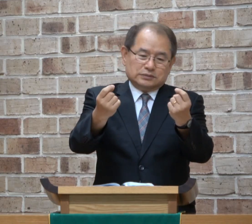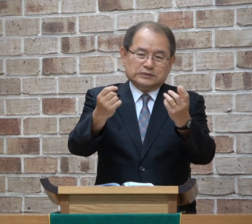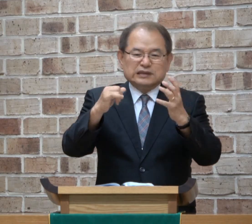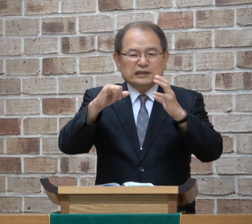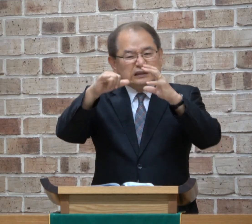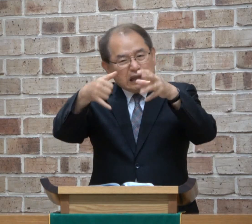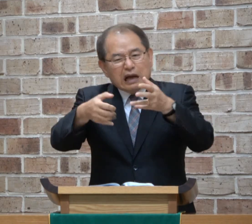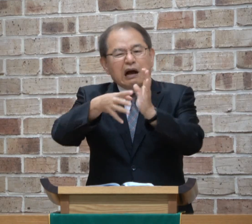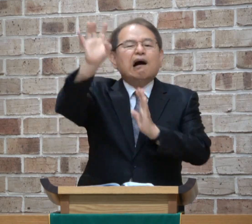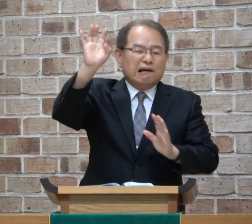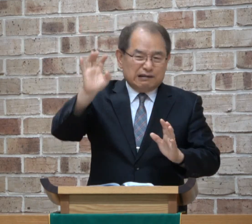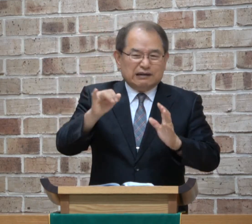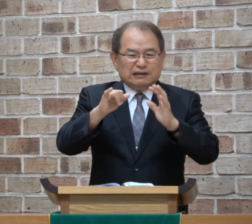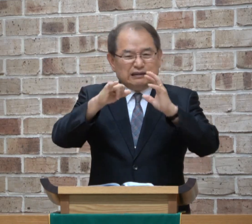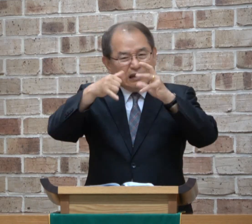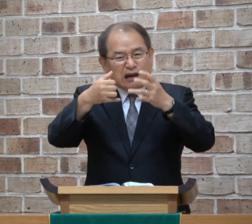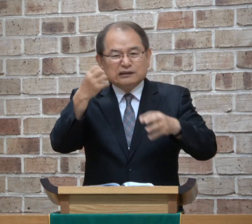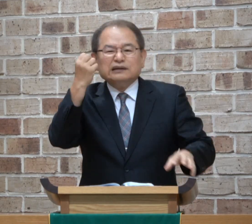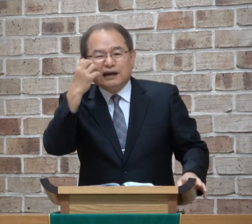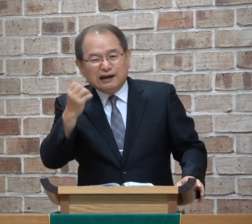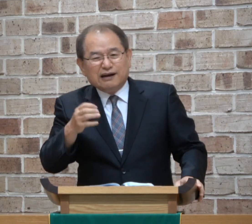같이 지금 이 시대는 그렇게 되어가고 있습니다.